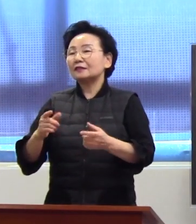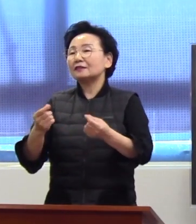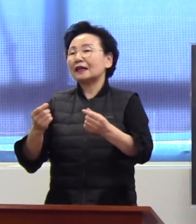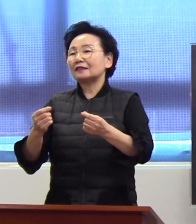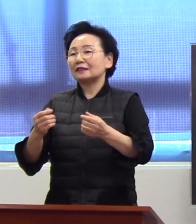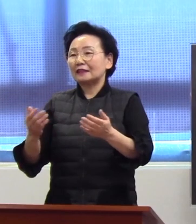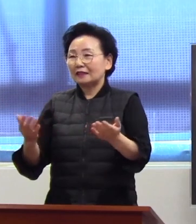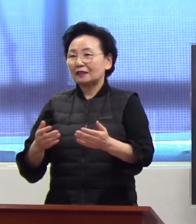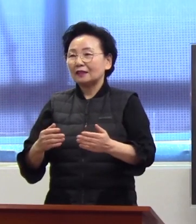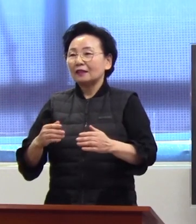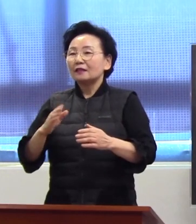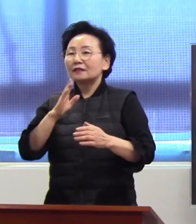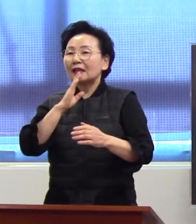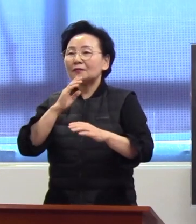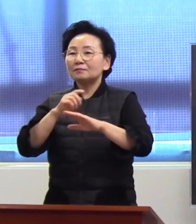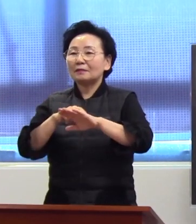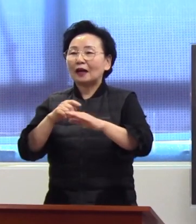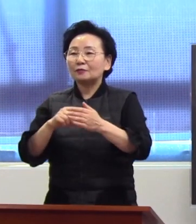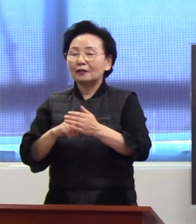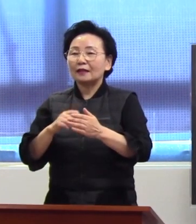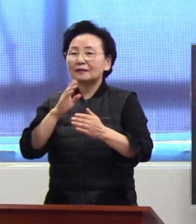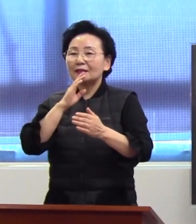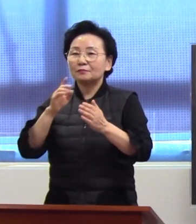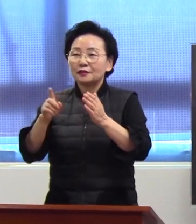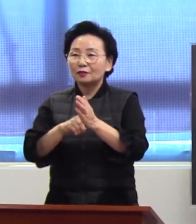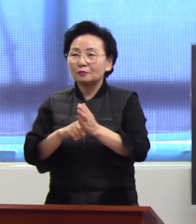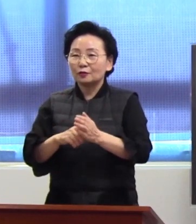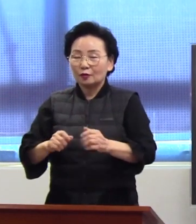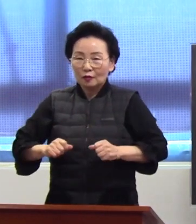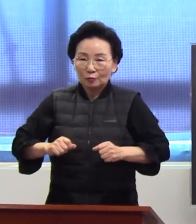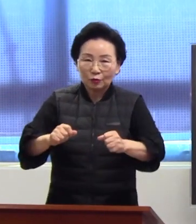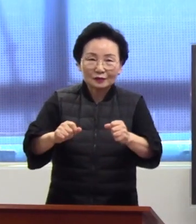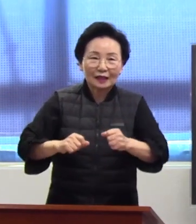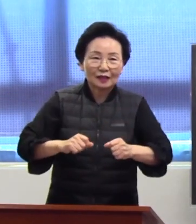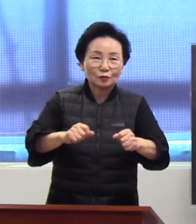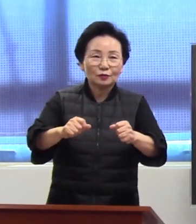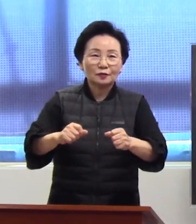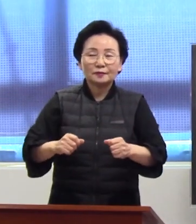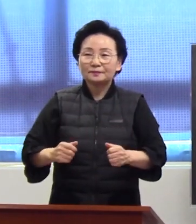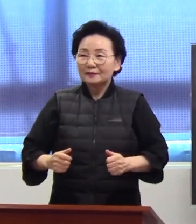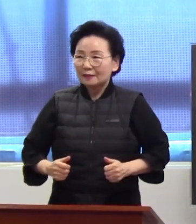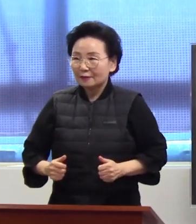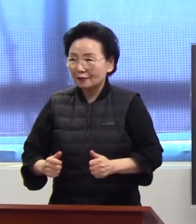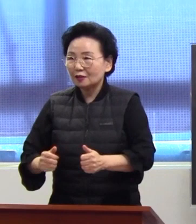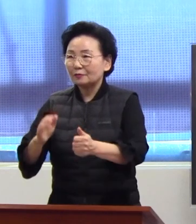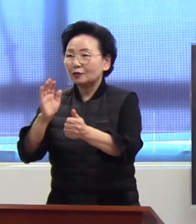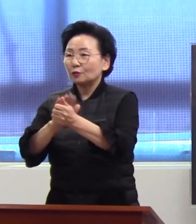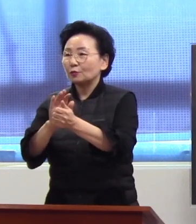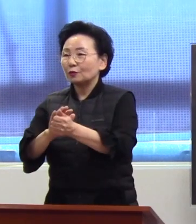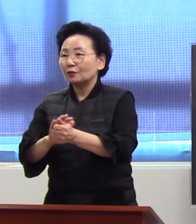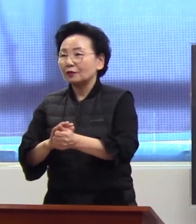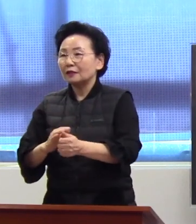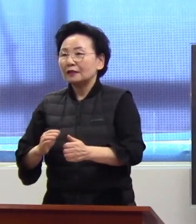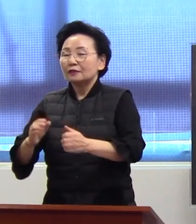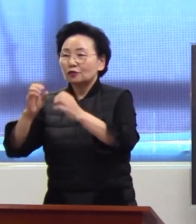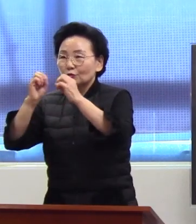그와 같은 일, 참 마음과 참 믿음으로 봉사하고 열심히 돕고